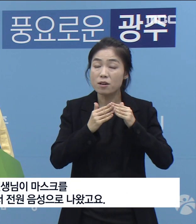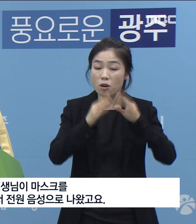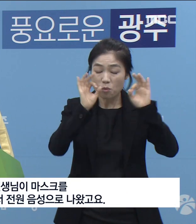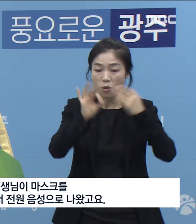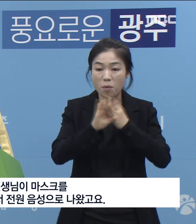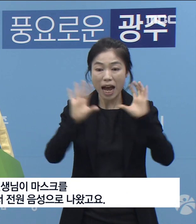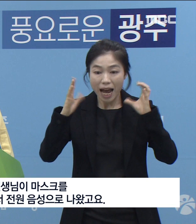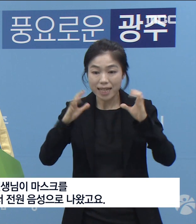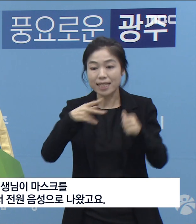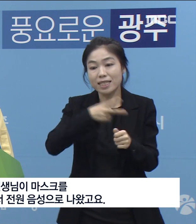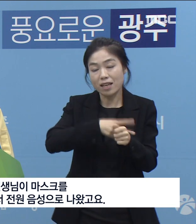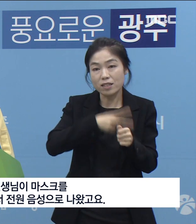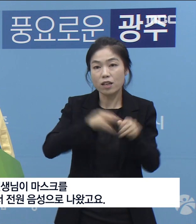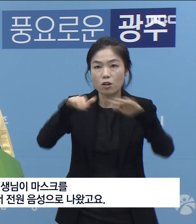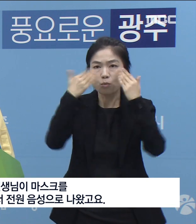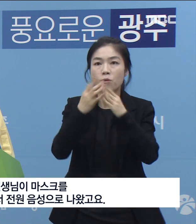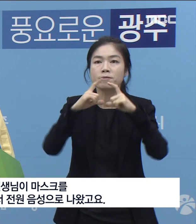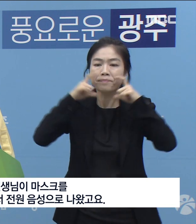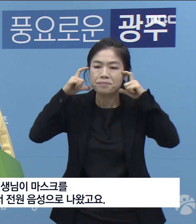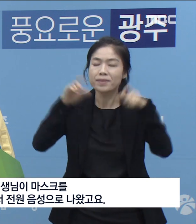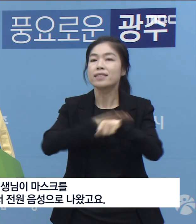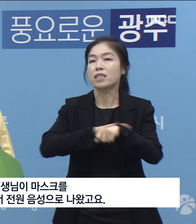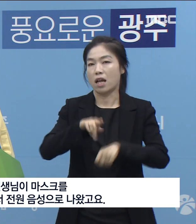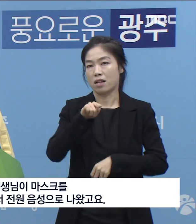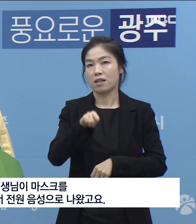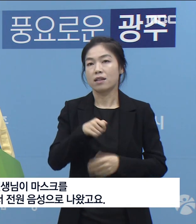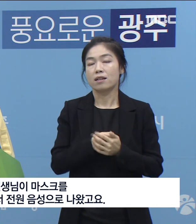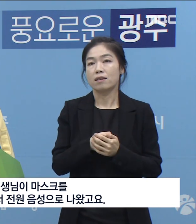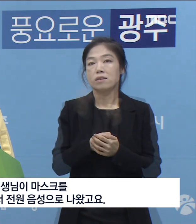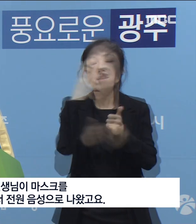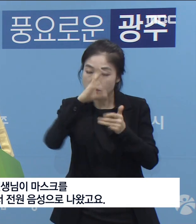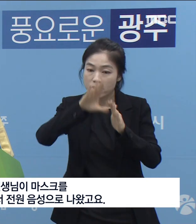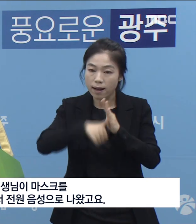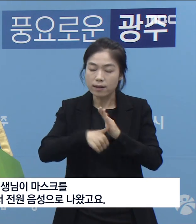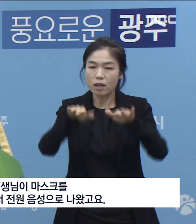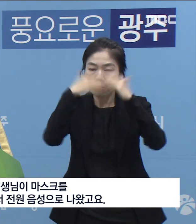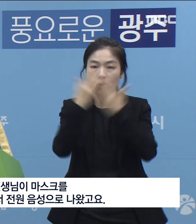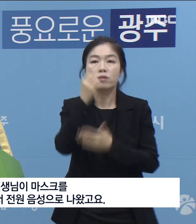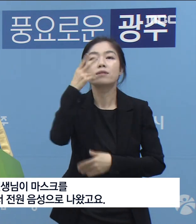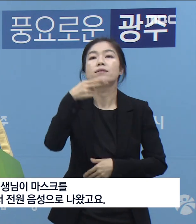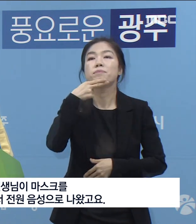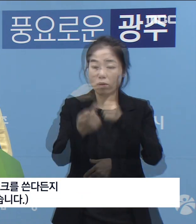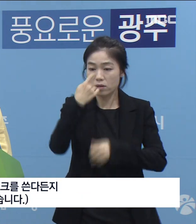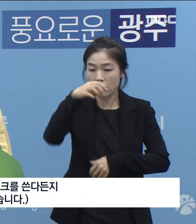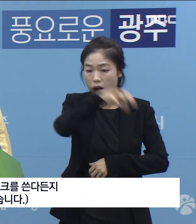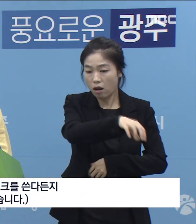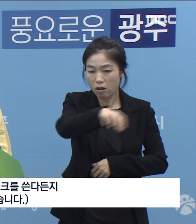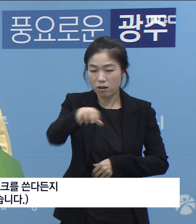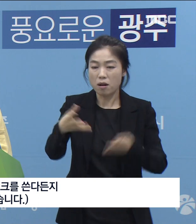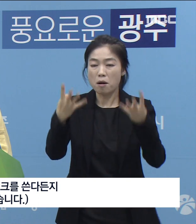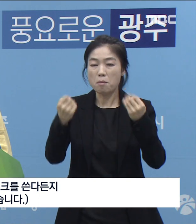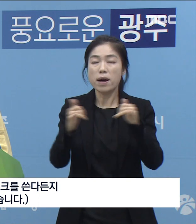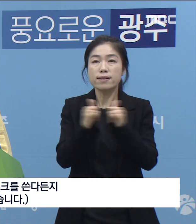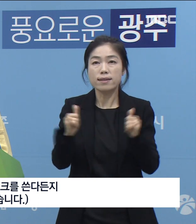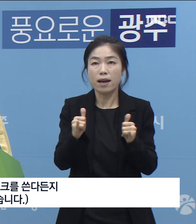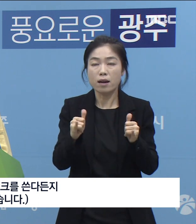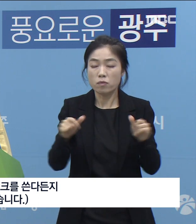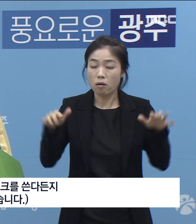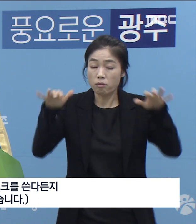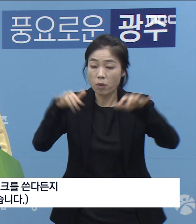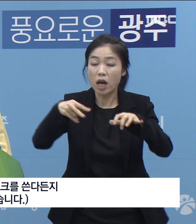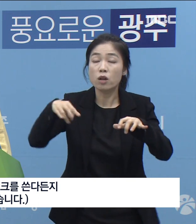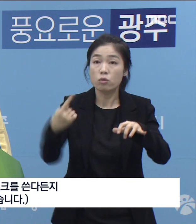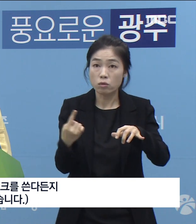아이들과 선생님이 마스크를 잘 착용한 걸로 나타났습니다. 그래서 전원 음성으로 나왔고요. 다중이 모이는 장소라